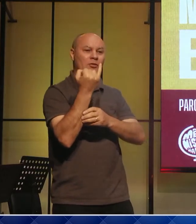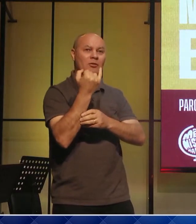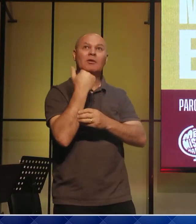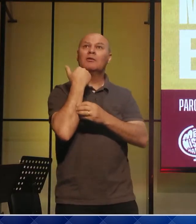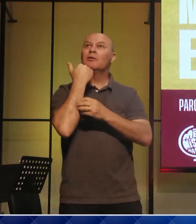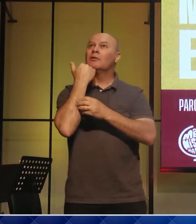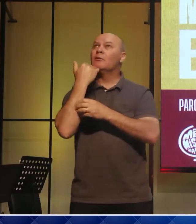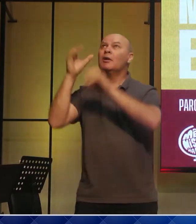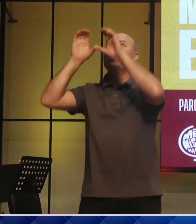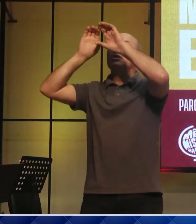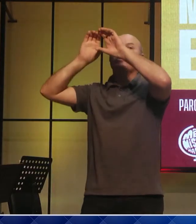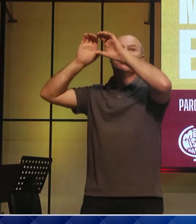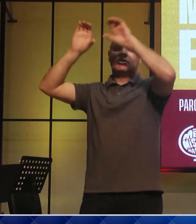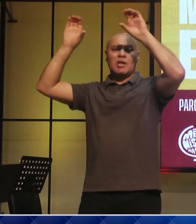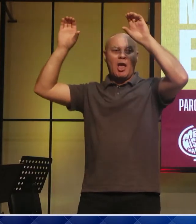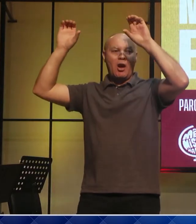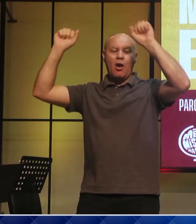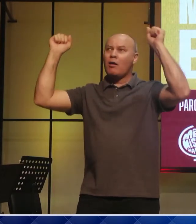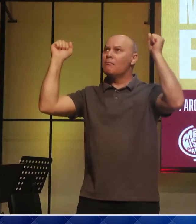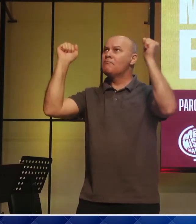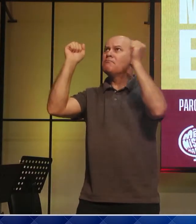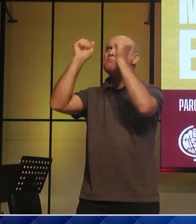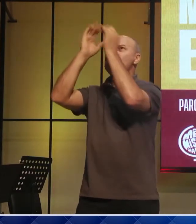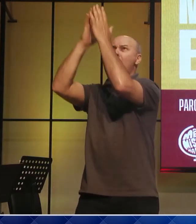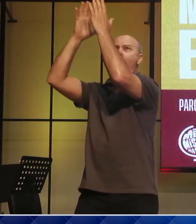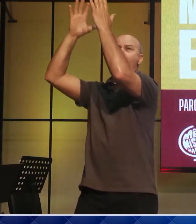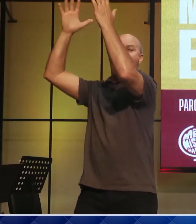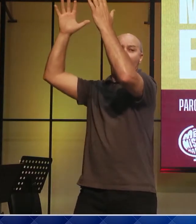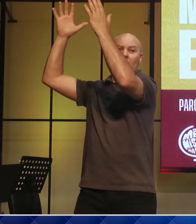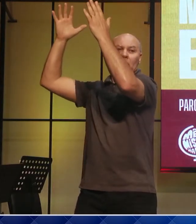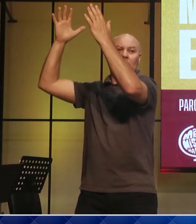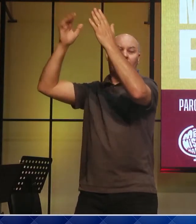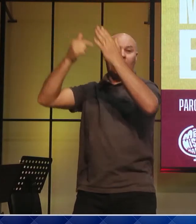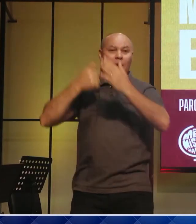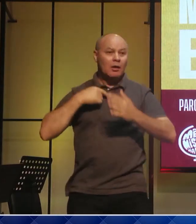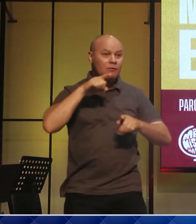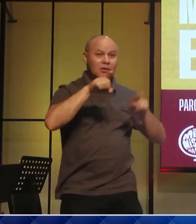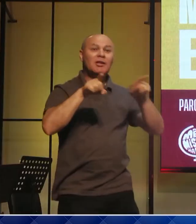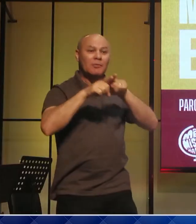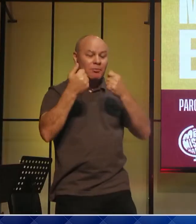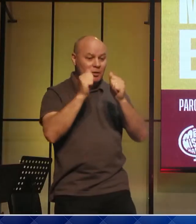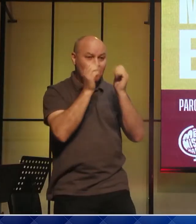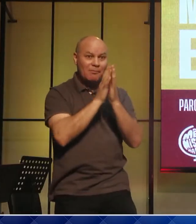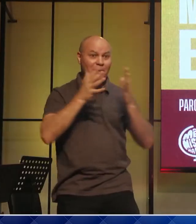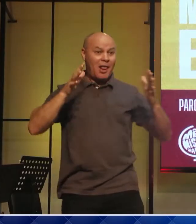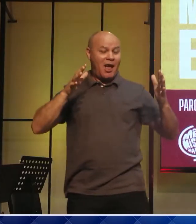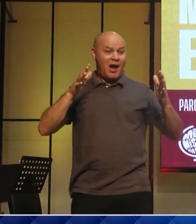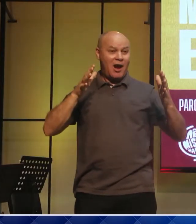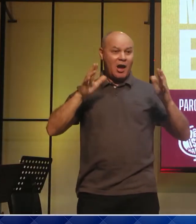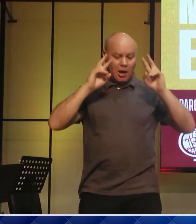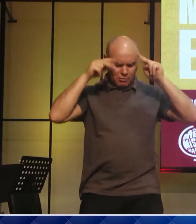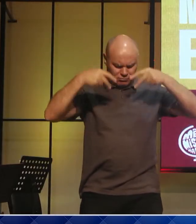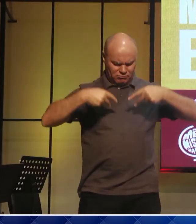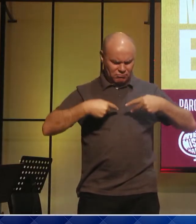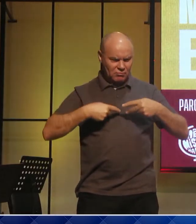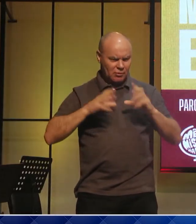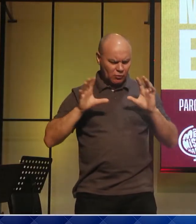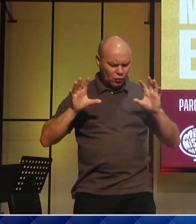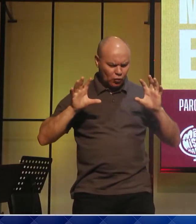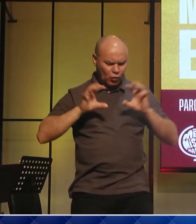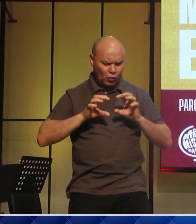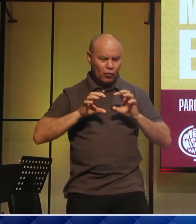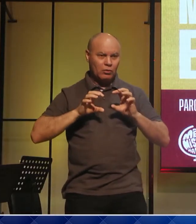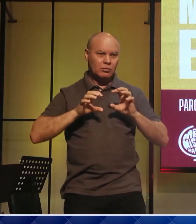que você. Aí você vai dizer, mas pastor, eu não estou brilhando. O problema é só seu, não é de